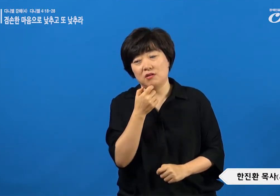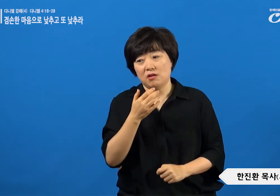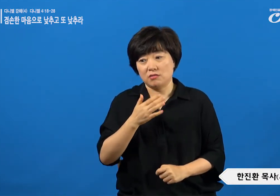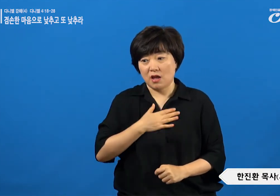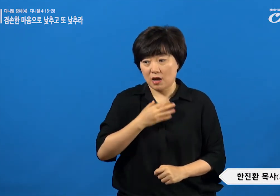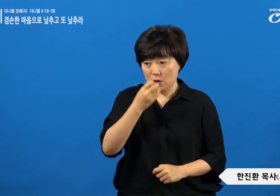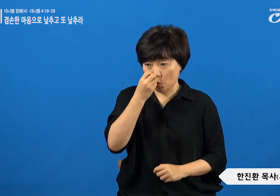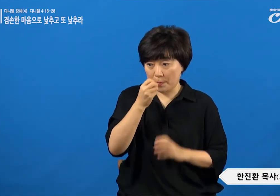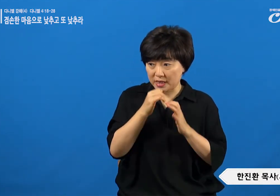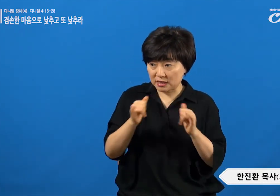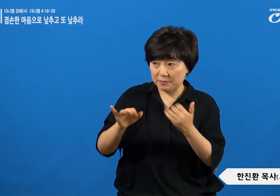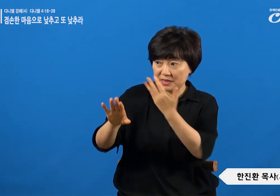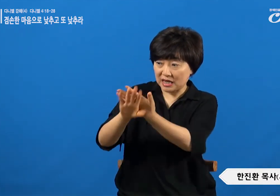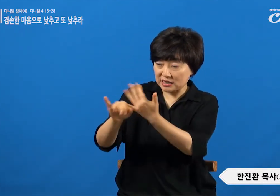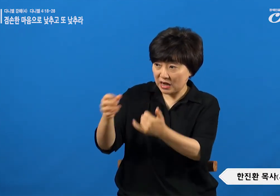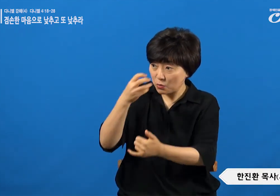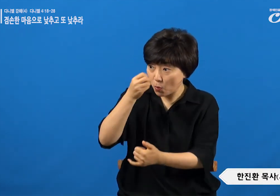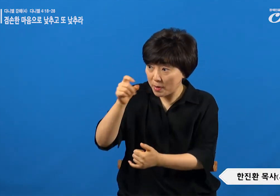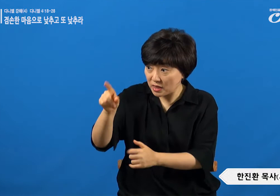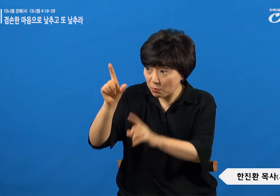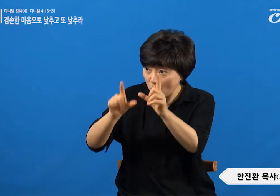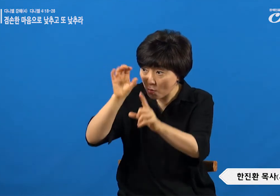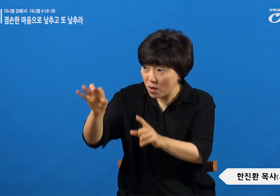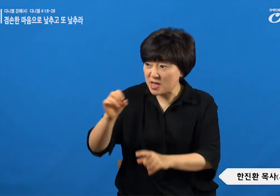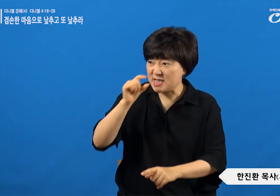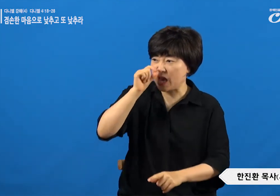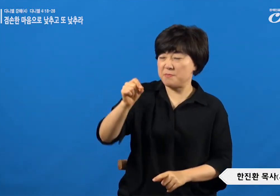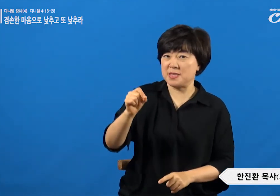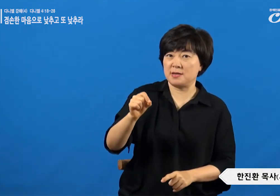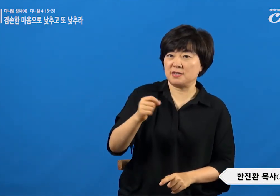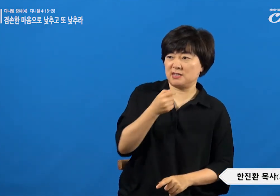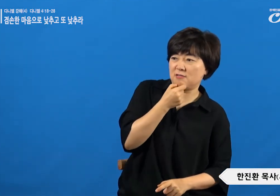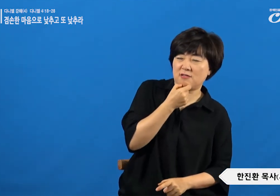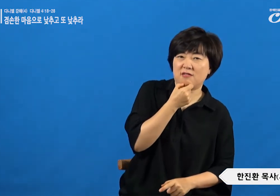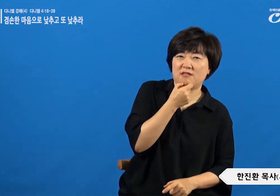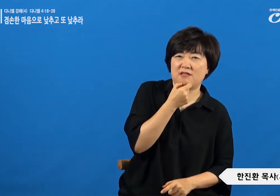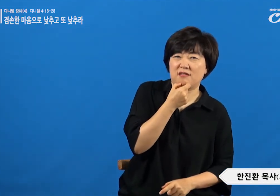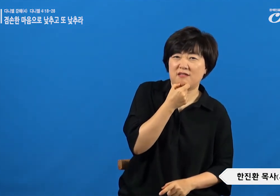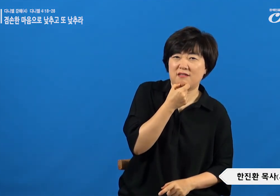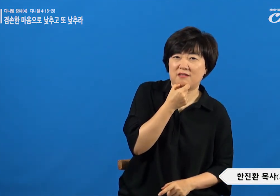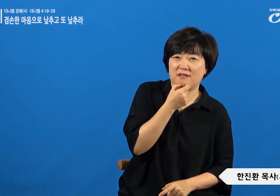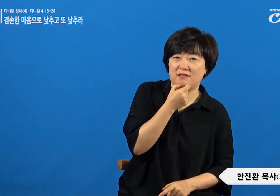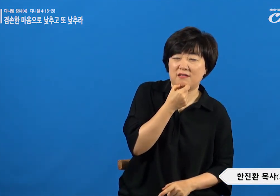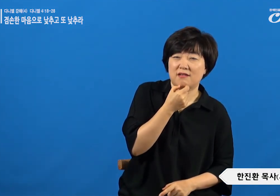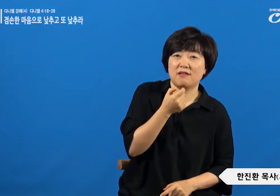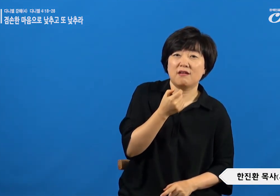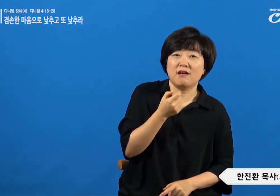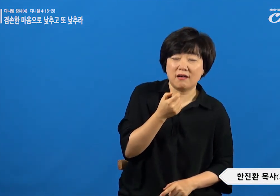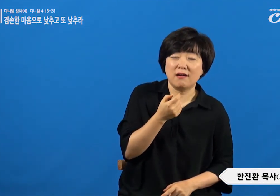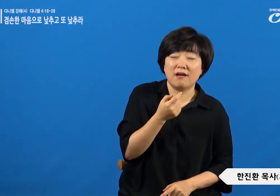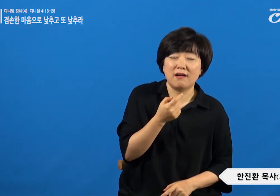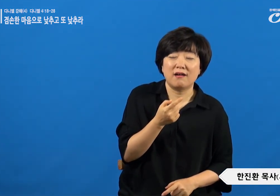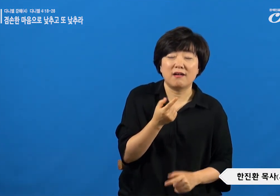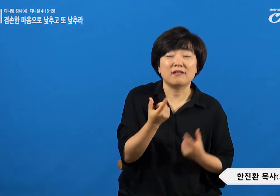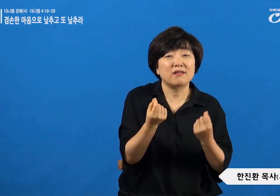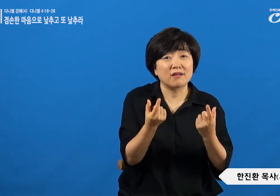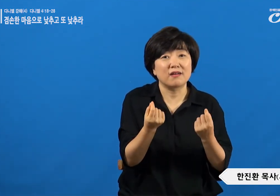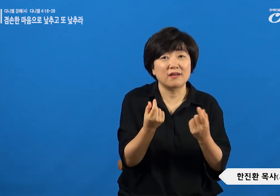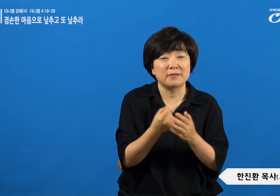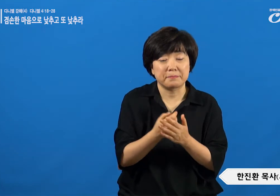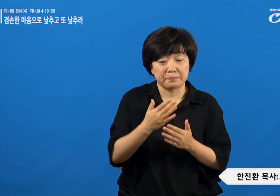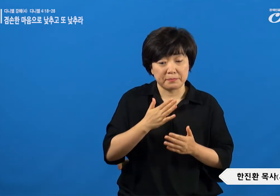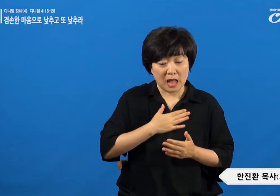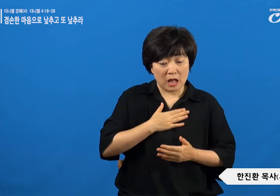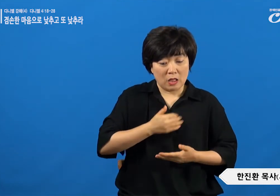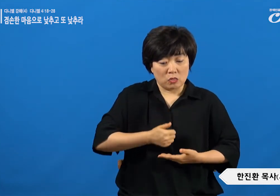다른 사람의 교만에 대해서 예민하고 다른 사람의 교만을 더 싫어합니다. 그럴 수밖에 없지요. 자기를